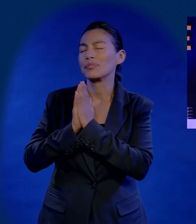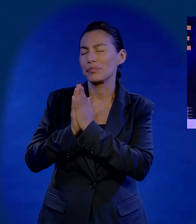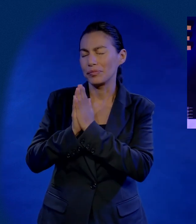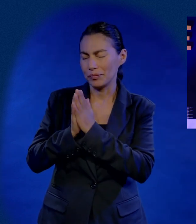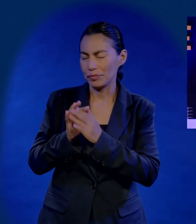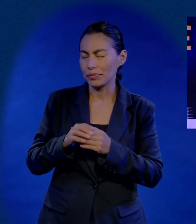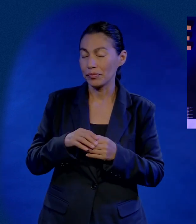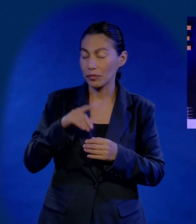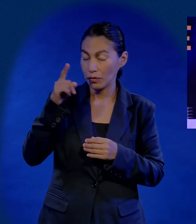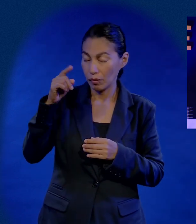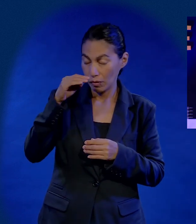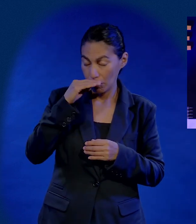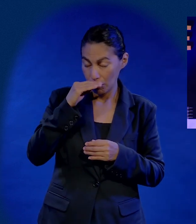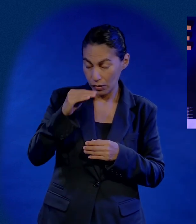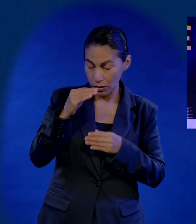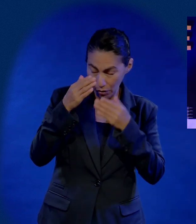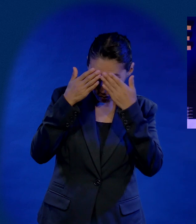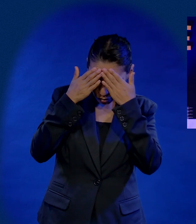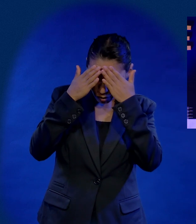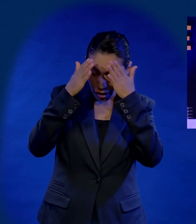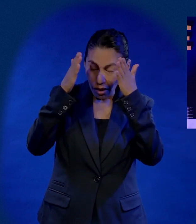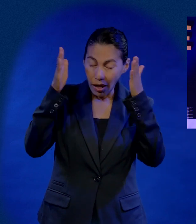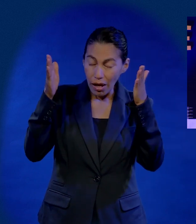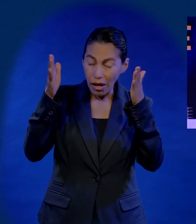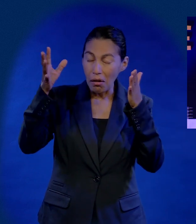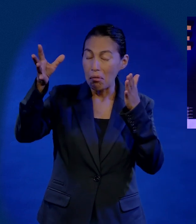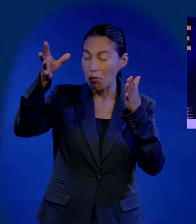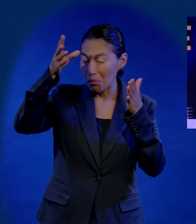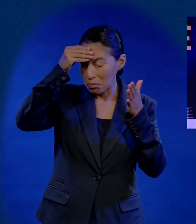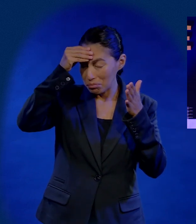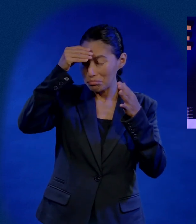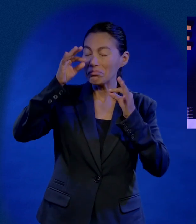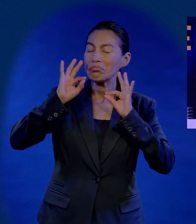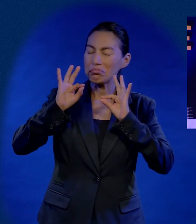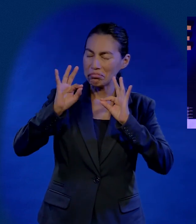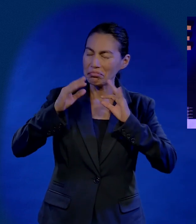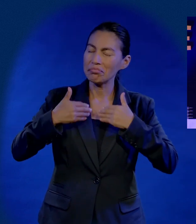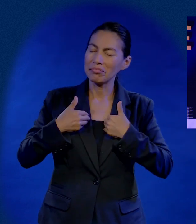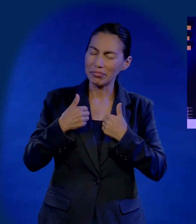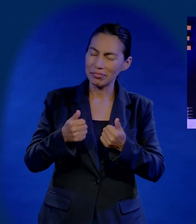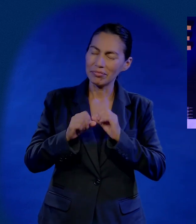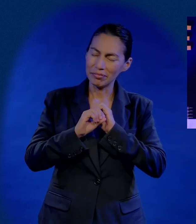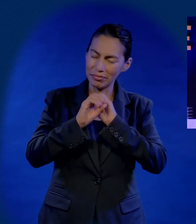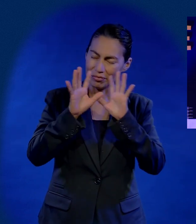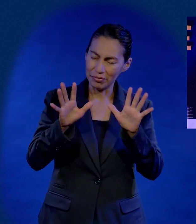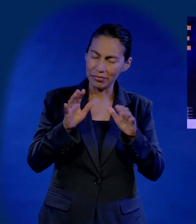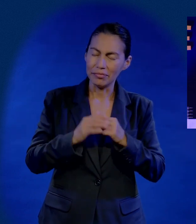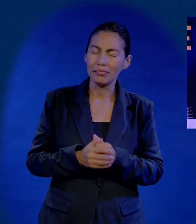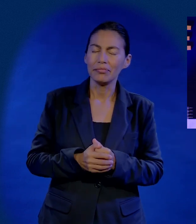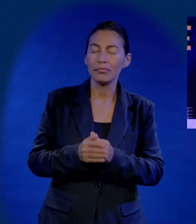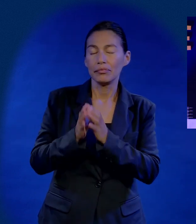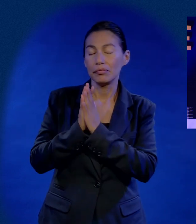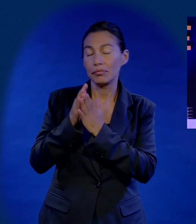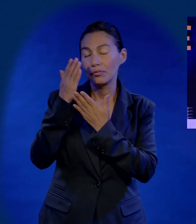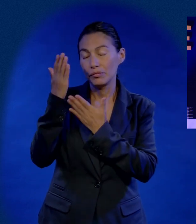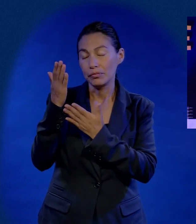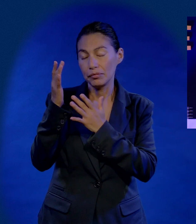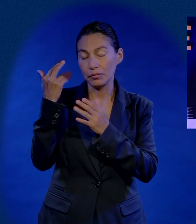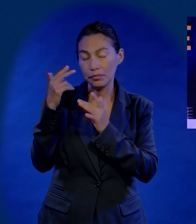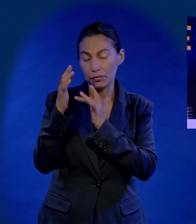con Él. Y tu mensaje pueda llegar claro y sin interrupciones. Lo suplicamos en el nombre de